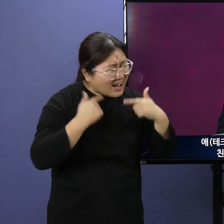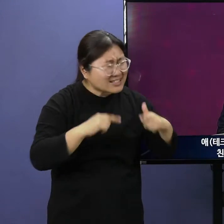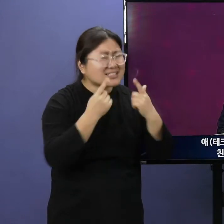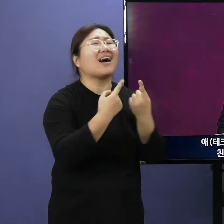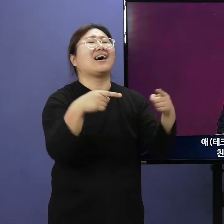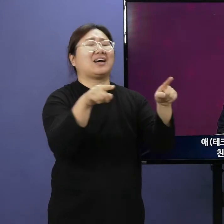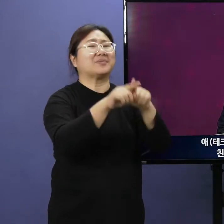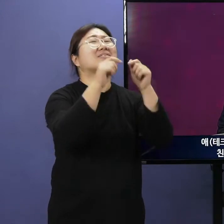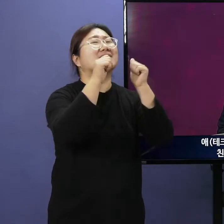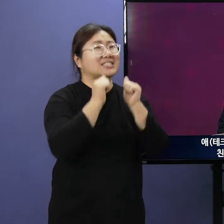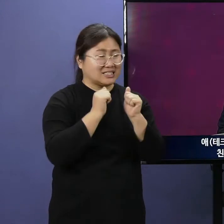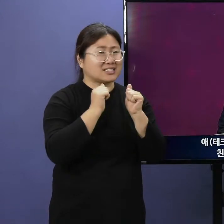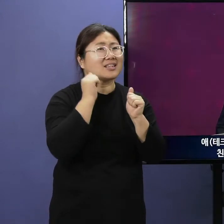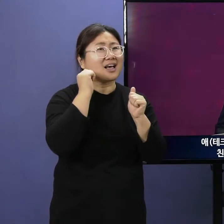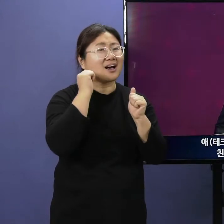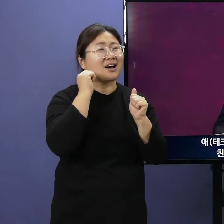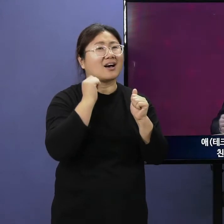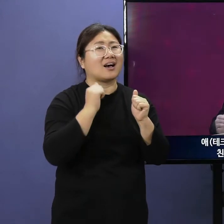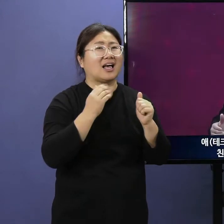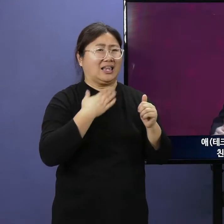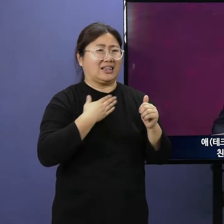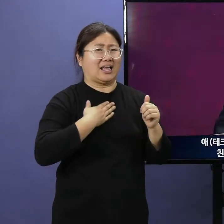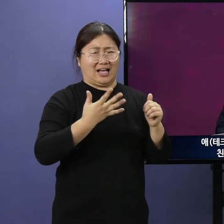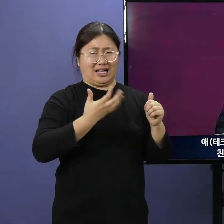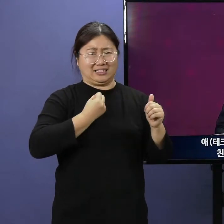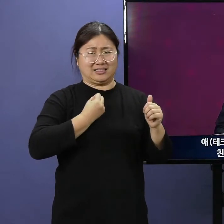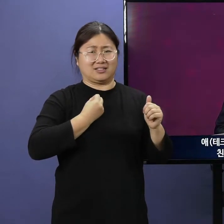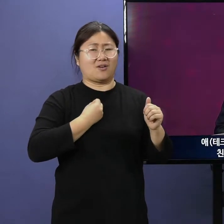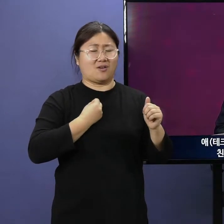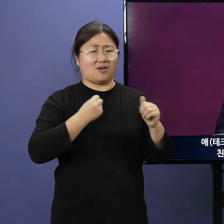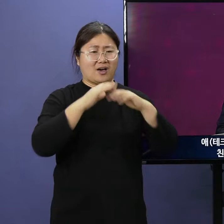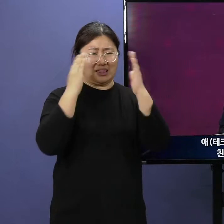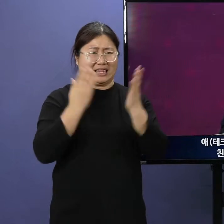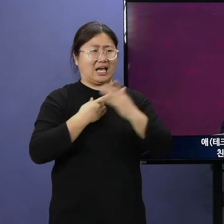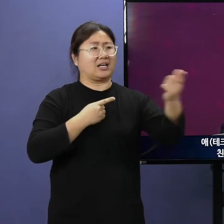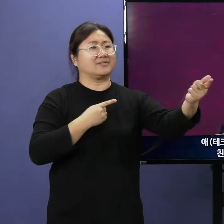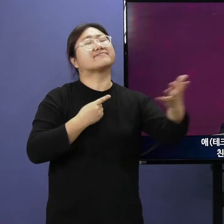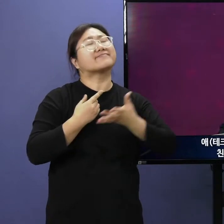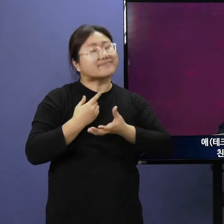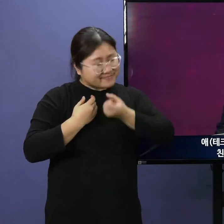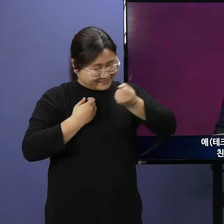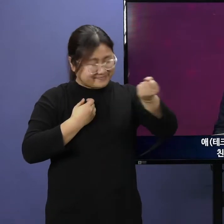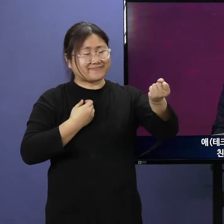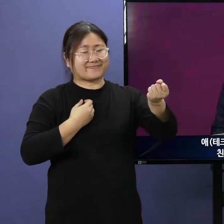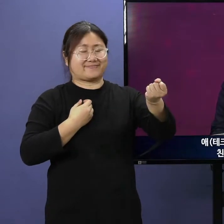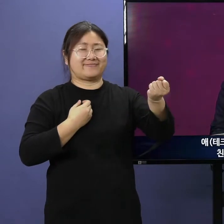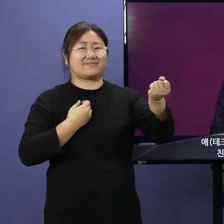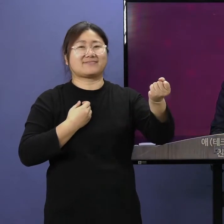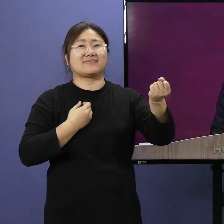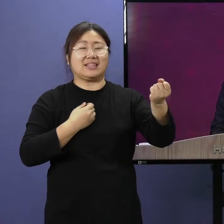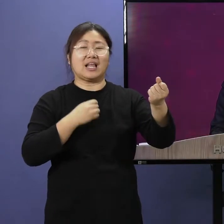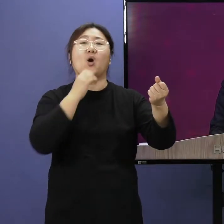있었잖아. 내 것이 다 네 거 아니니? 라고 이야기를 합니다.